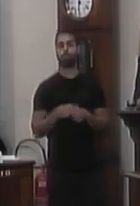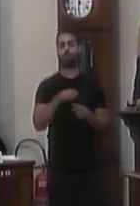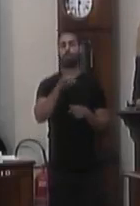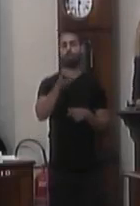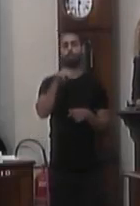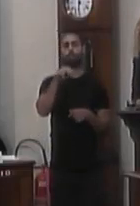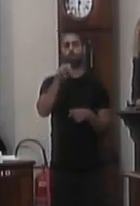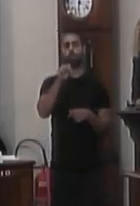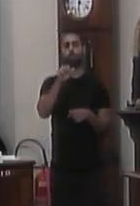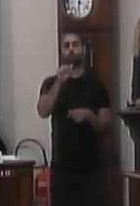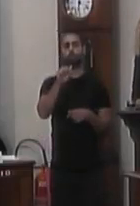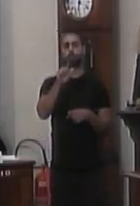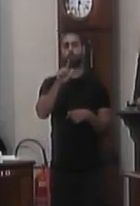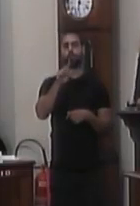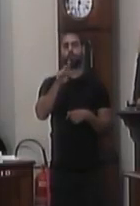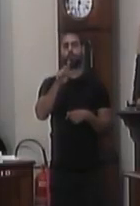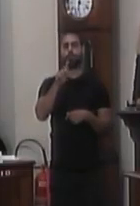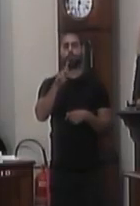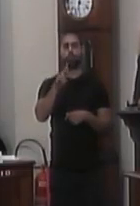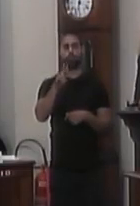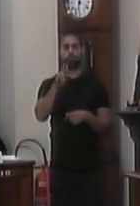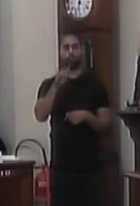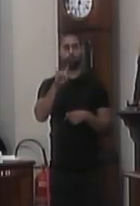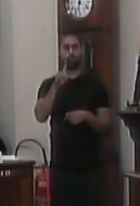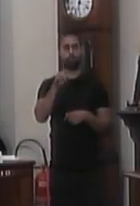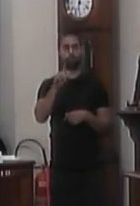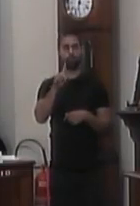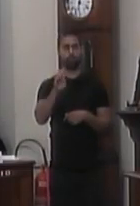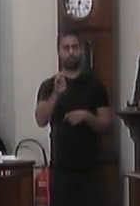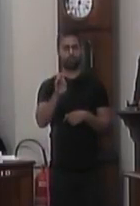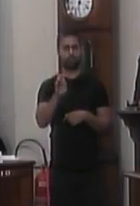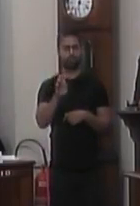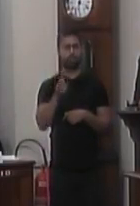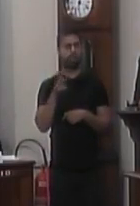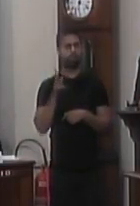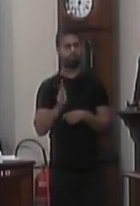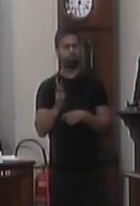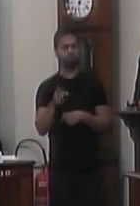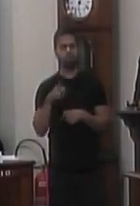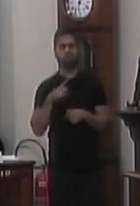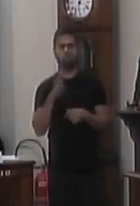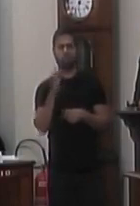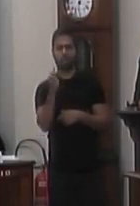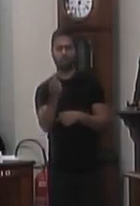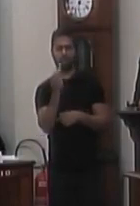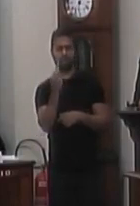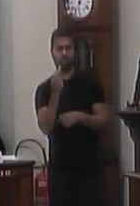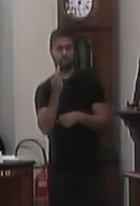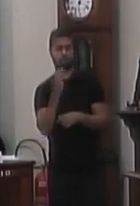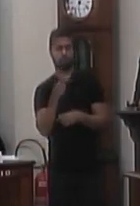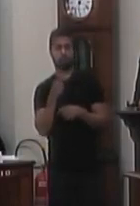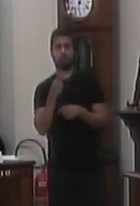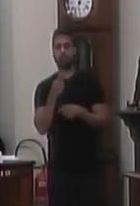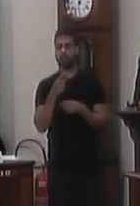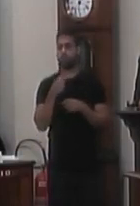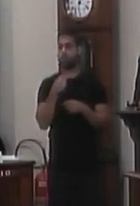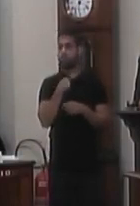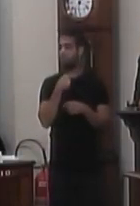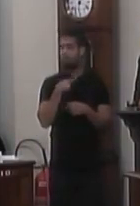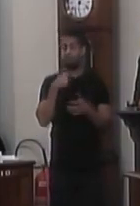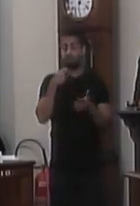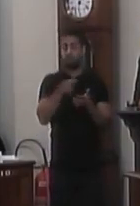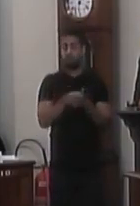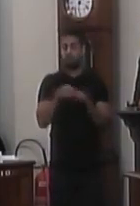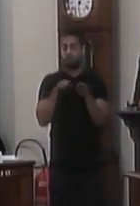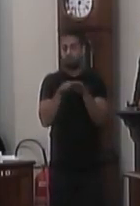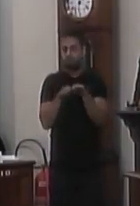insalubridade e periculosidade dos servidores. E sempre quando vem para cá, a resposta diz que não pode pagar por conta do